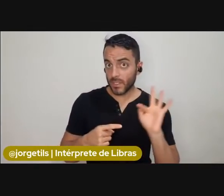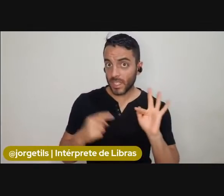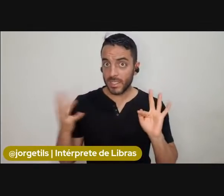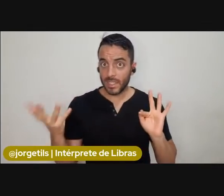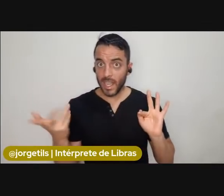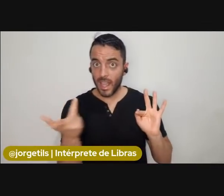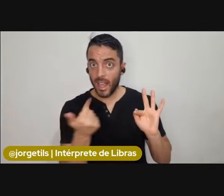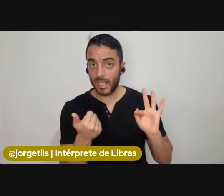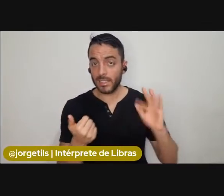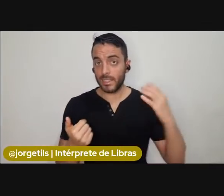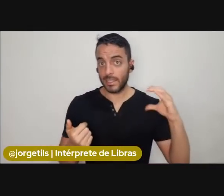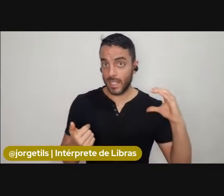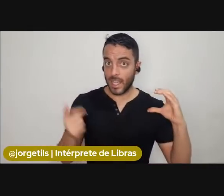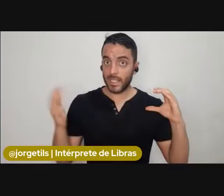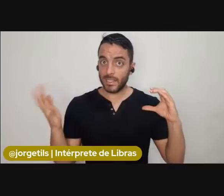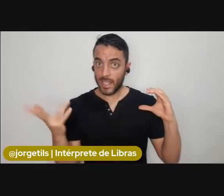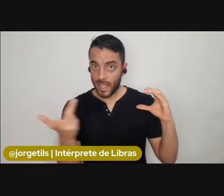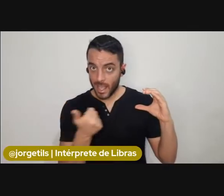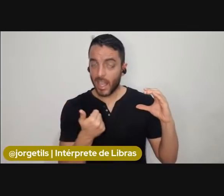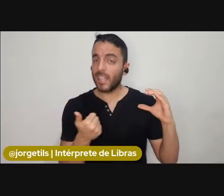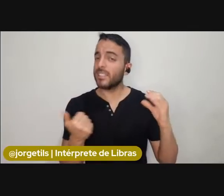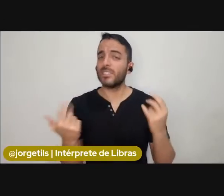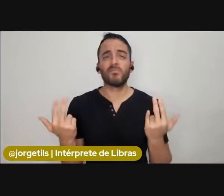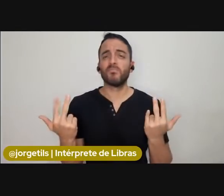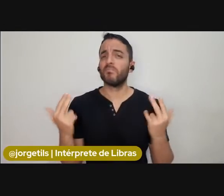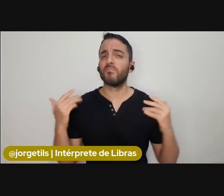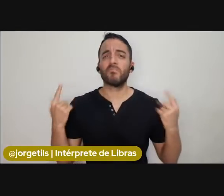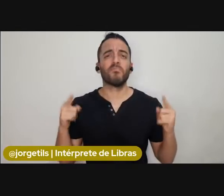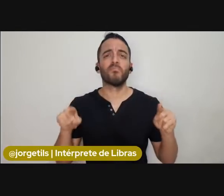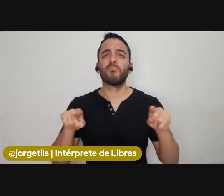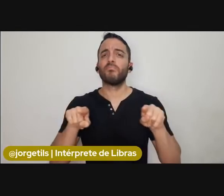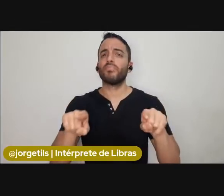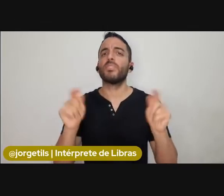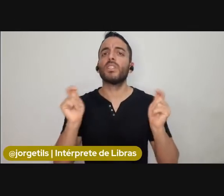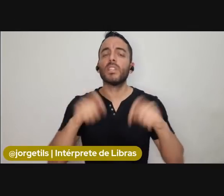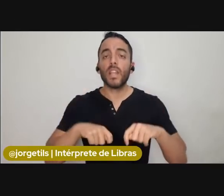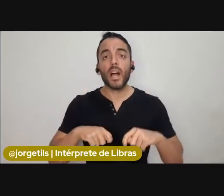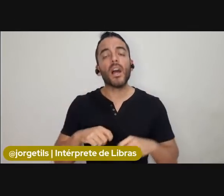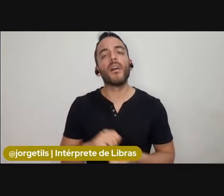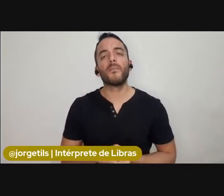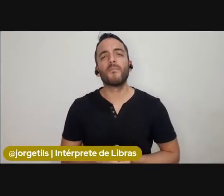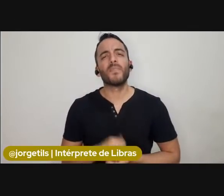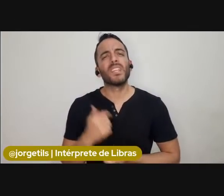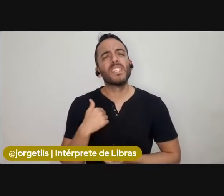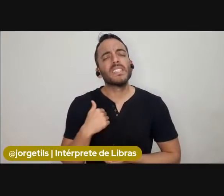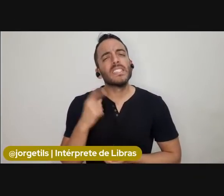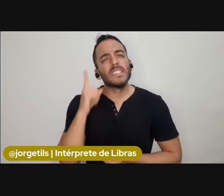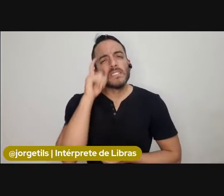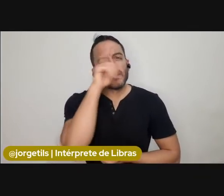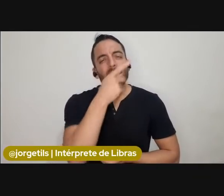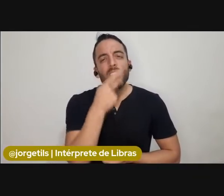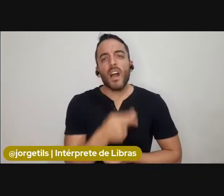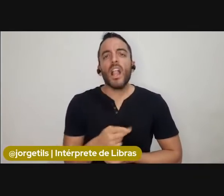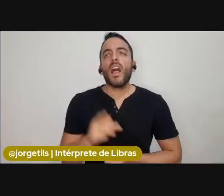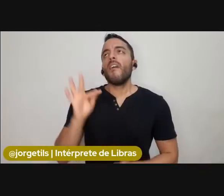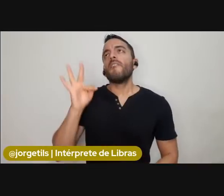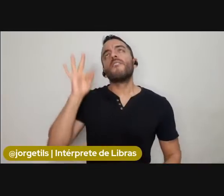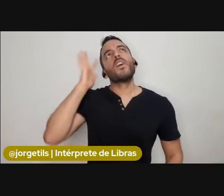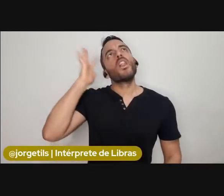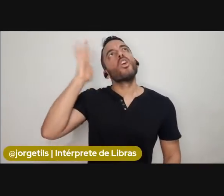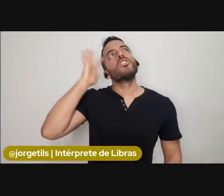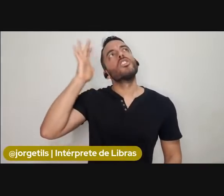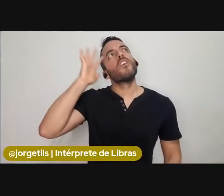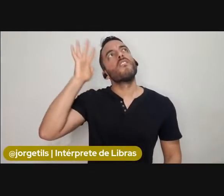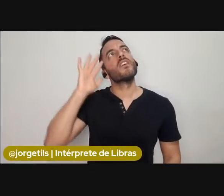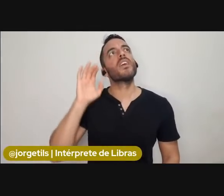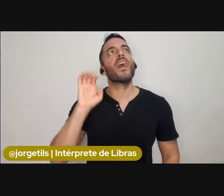é a mesma coisa, é visão de mundo. Me dói muito, dói nos meus ouvidos quando eu ouço falar filosofia e ciência. Que